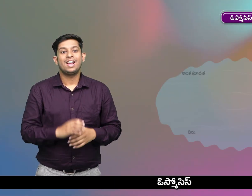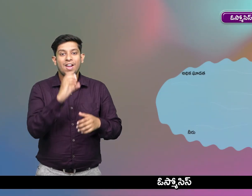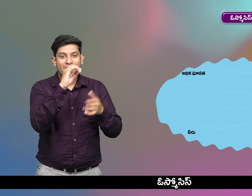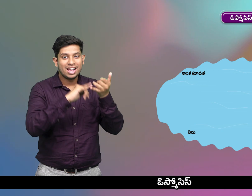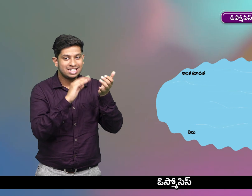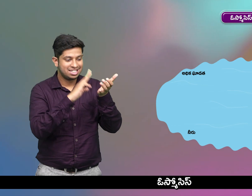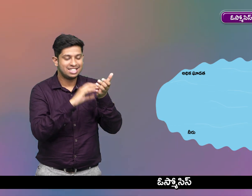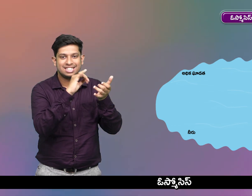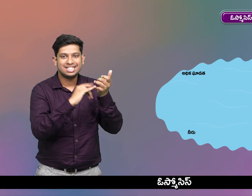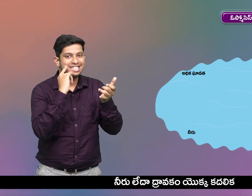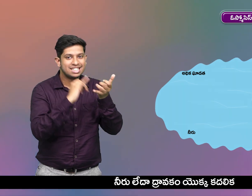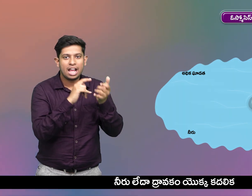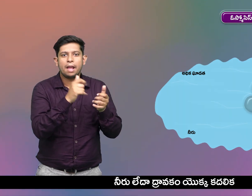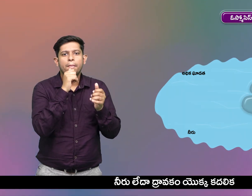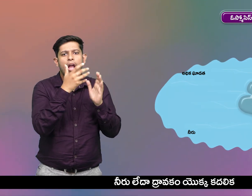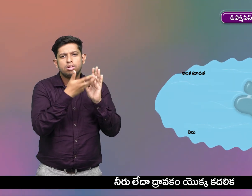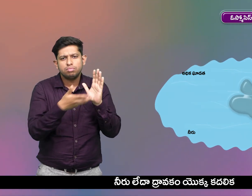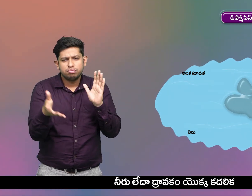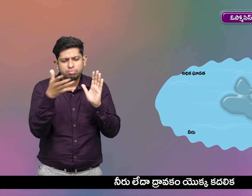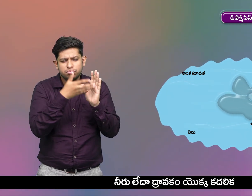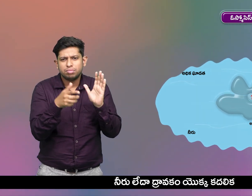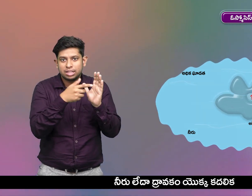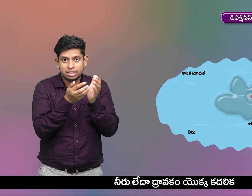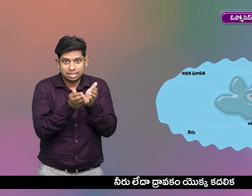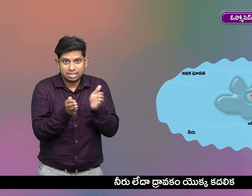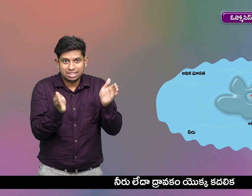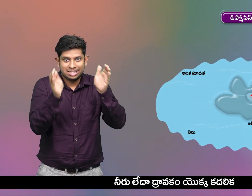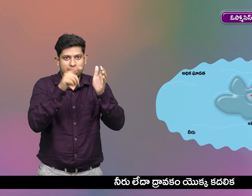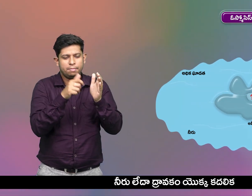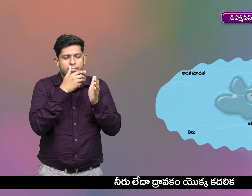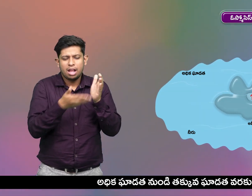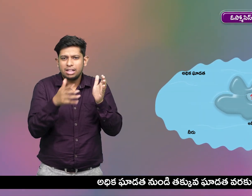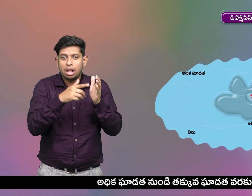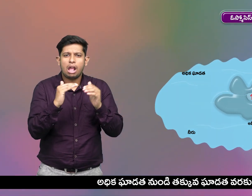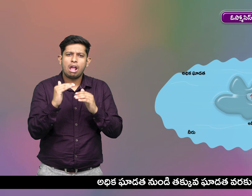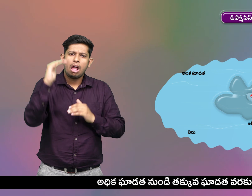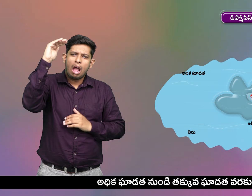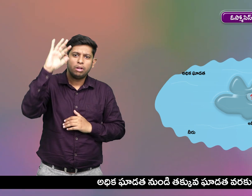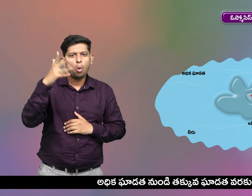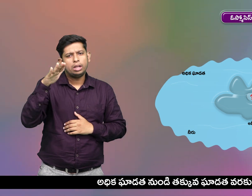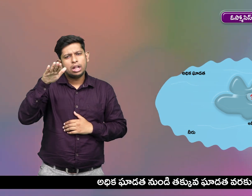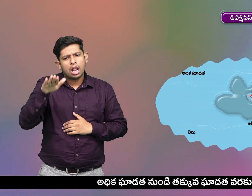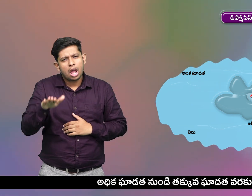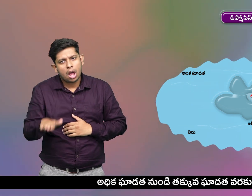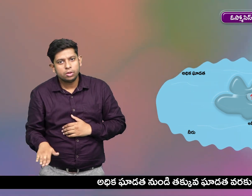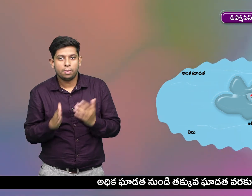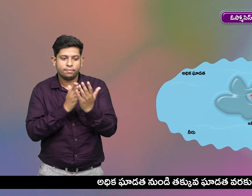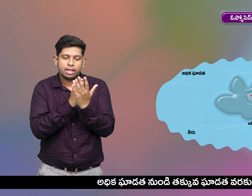ఓస్మోసిస్ నీరు లేదా ద్రావకం యొక్క కదలిక అధిక గాఢత నుండి తక్కువ గాఢత